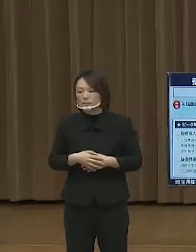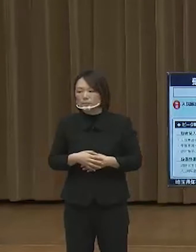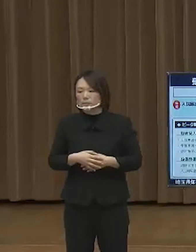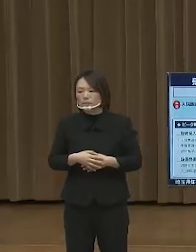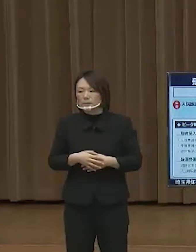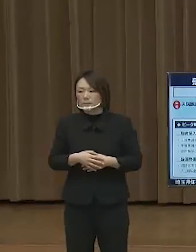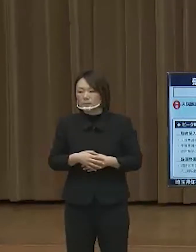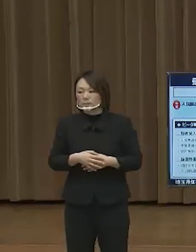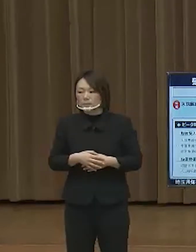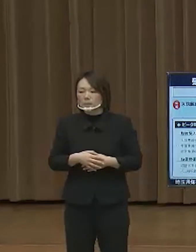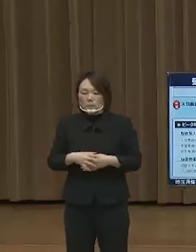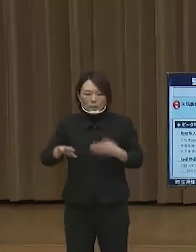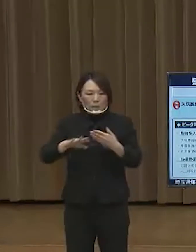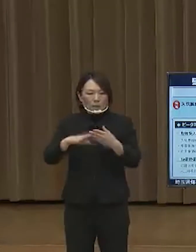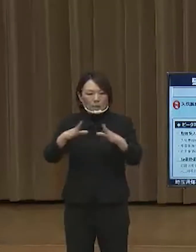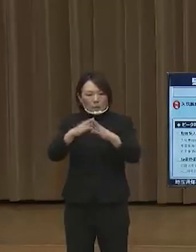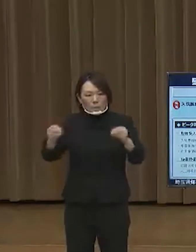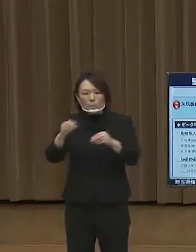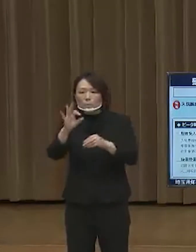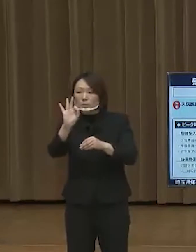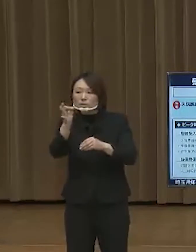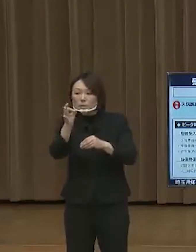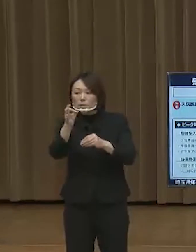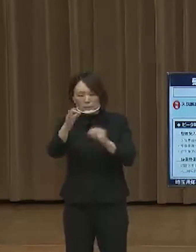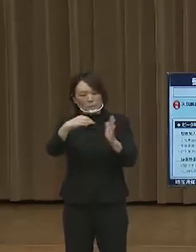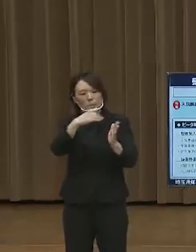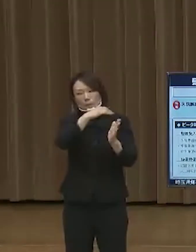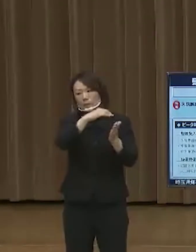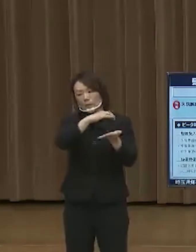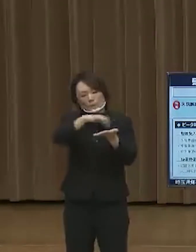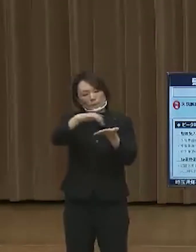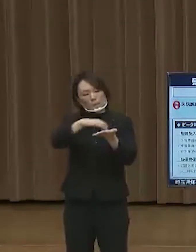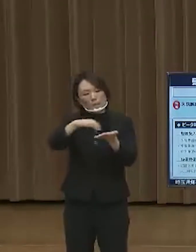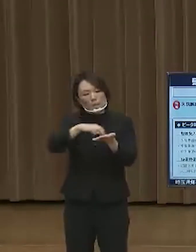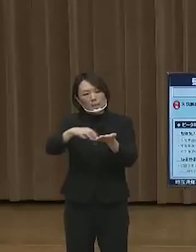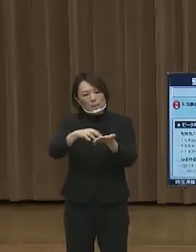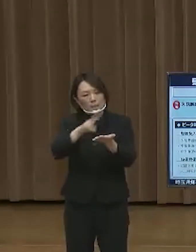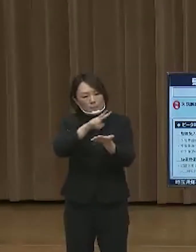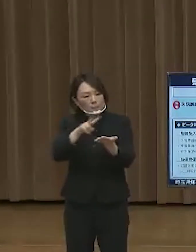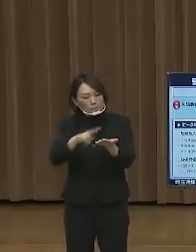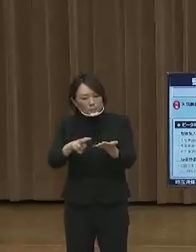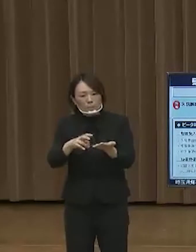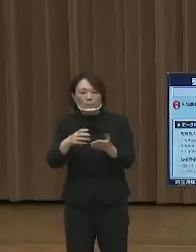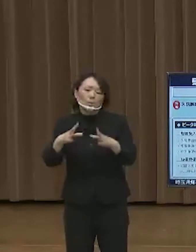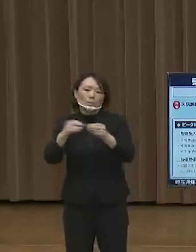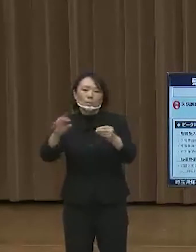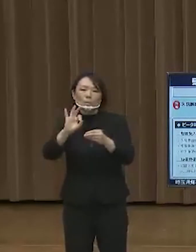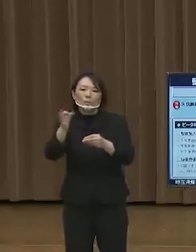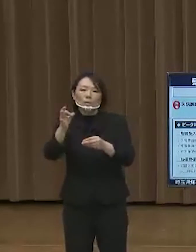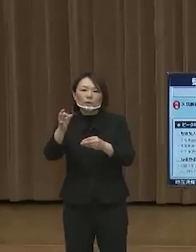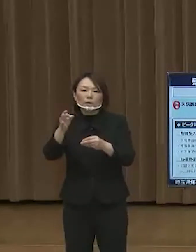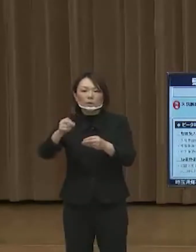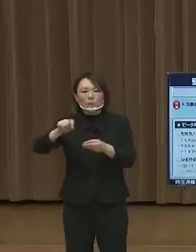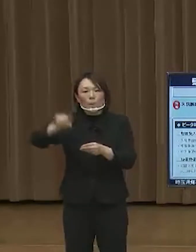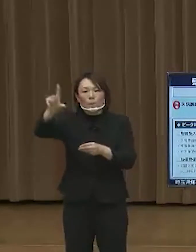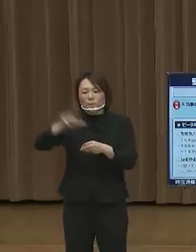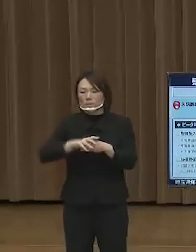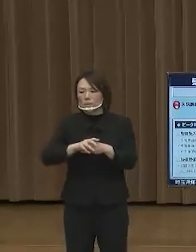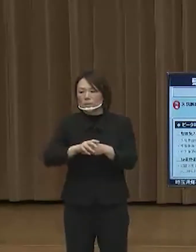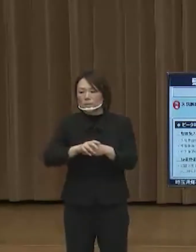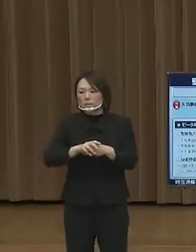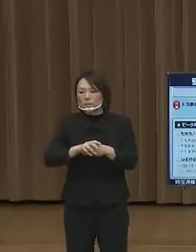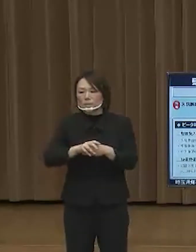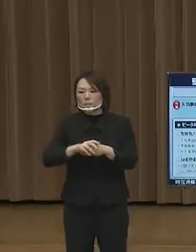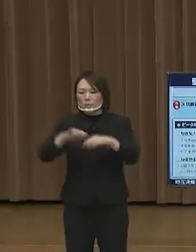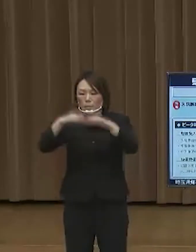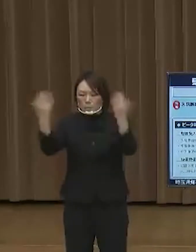外は全部国費だと思うんですが、国費10分の10で整備をして、それ以外はじゃあ赤字のリス